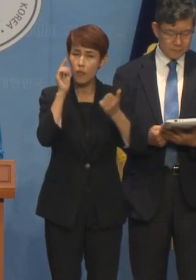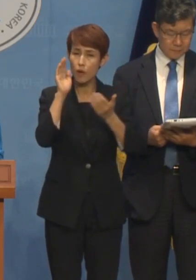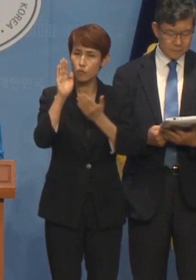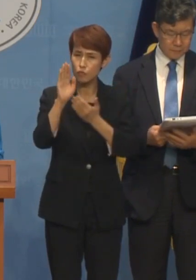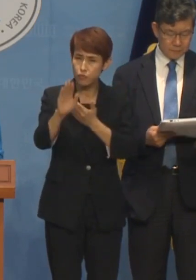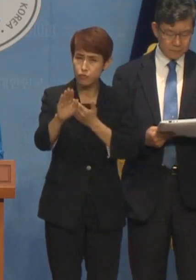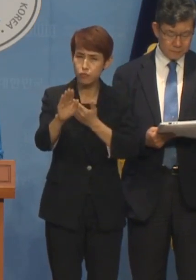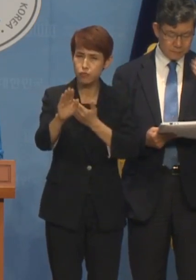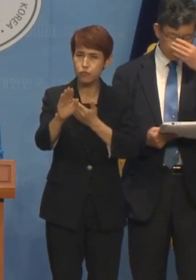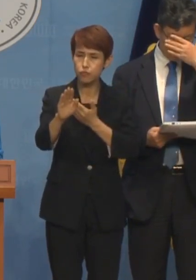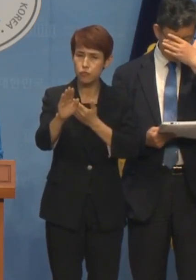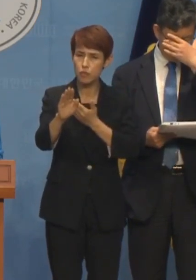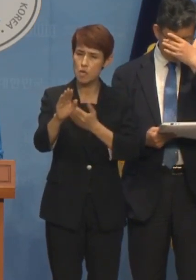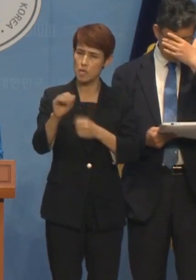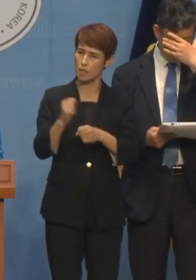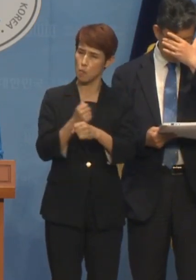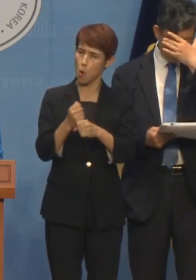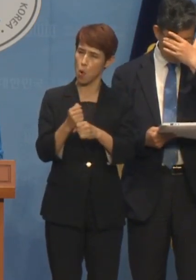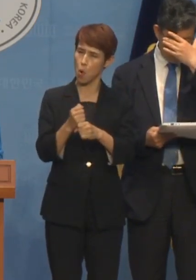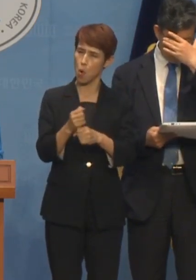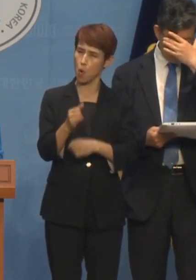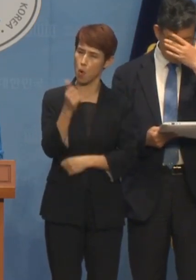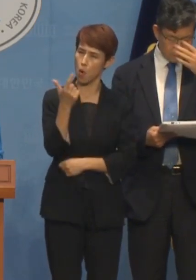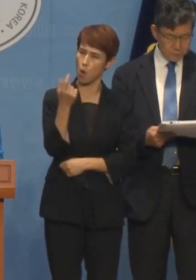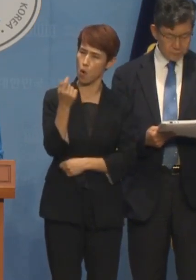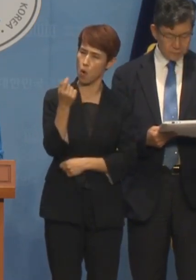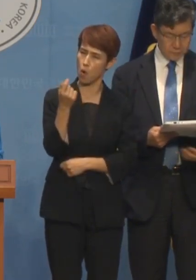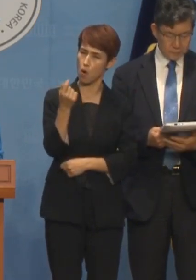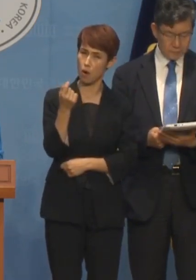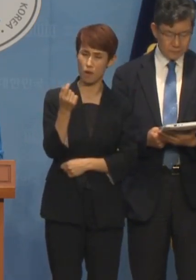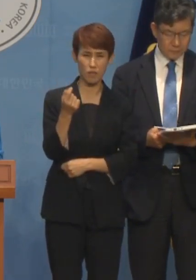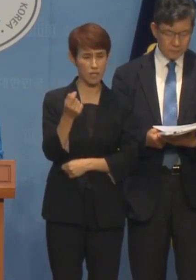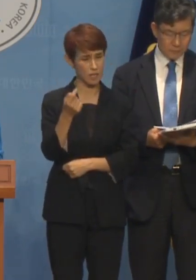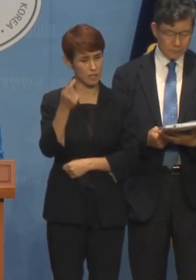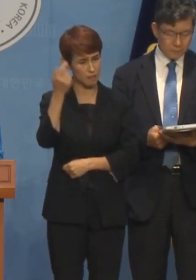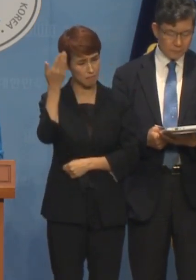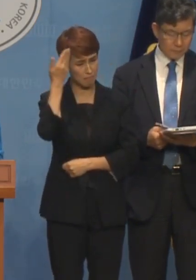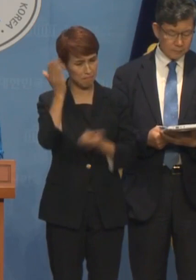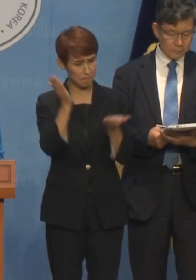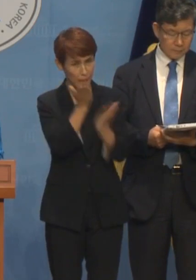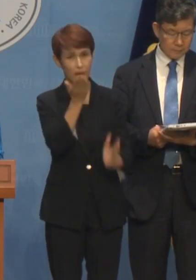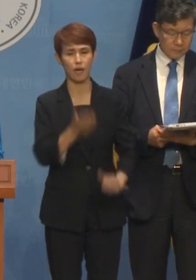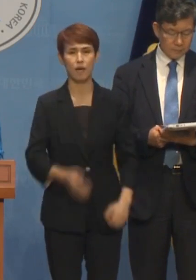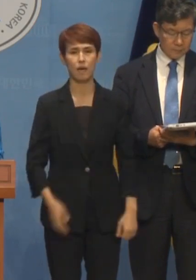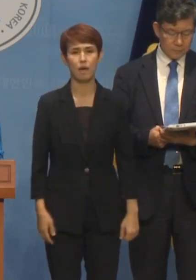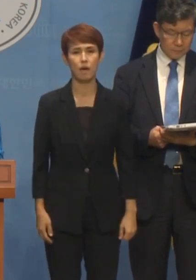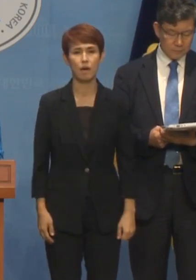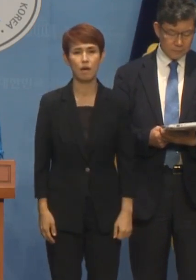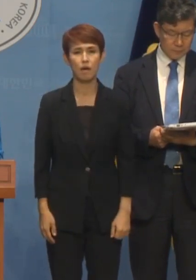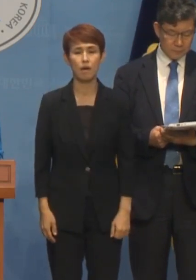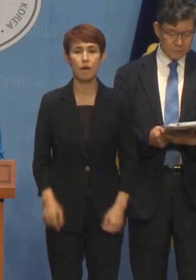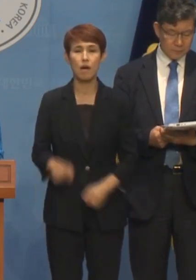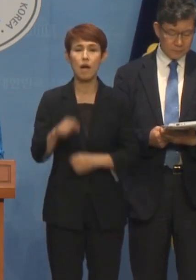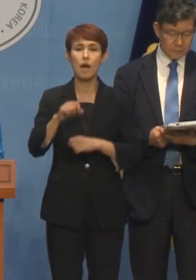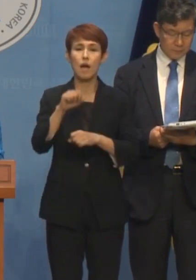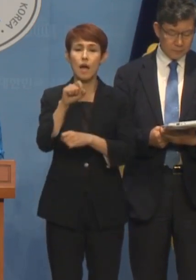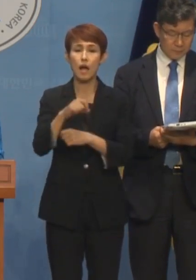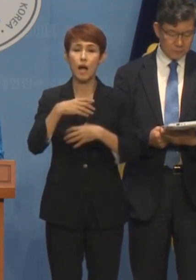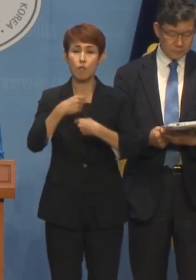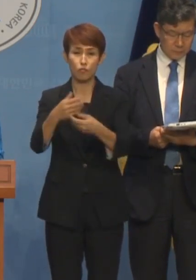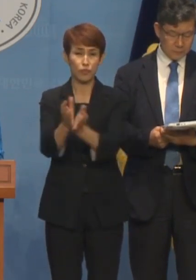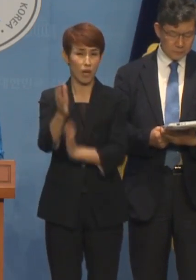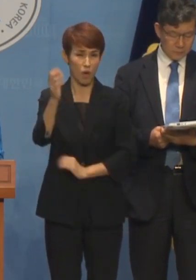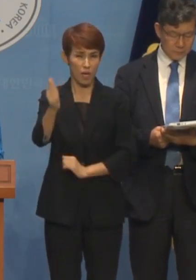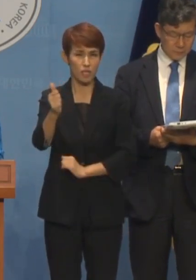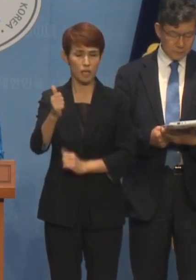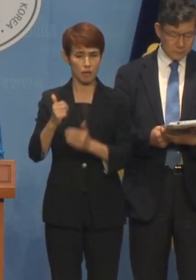뒤에도 계속해서 음모론에 무게를 싣고 있었다는 것은 비상식적입니다. 이상민 행안부 장관이 여전히 재임